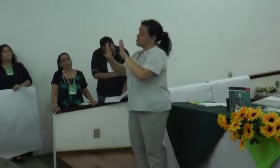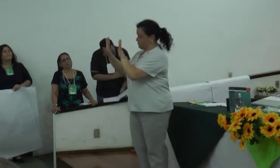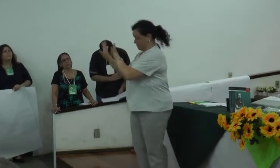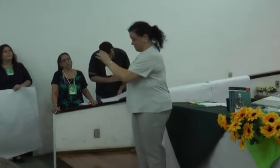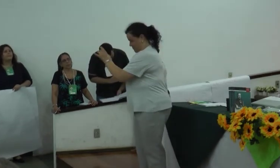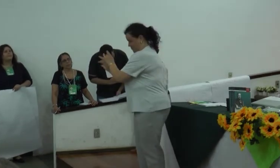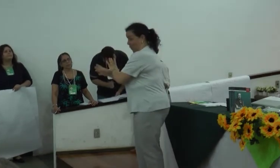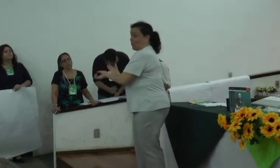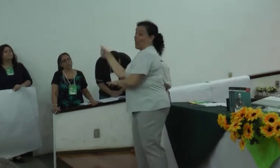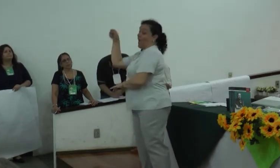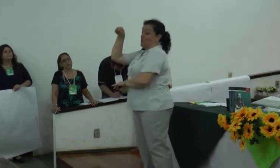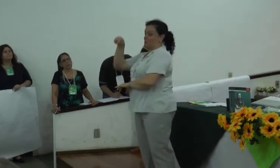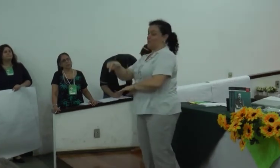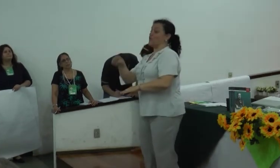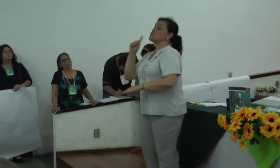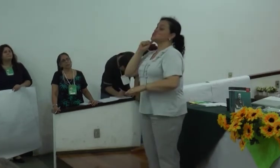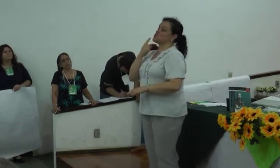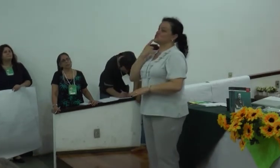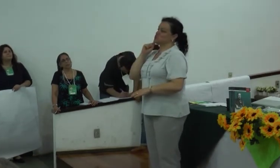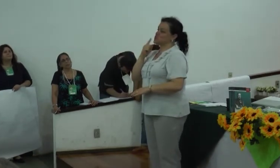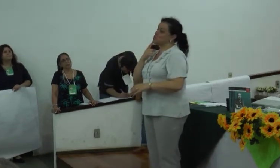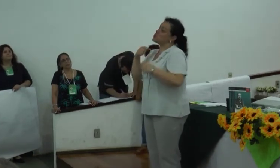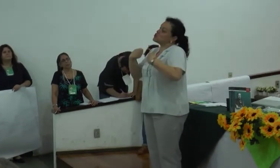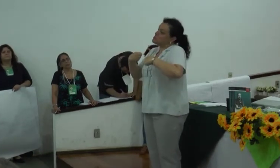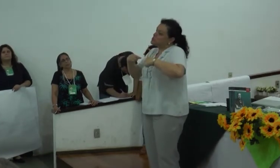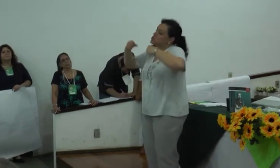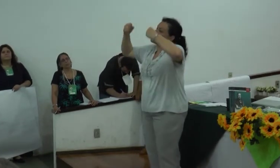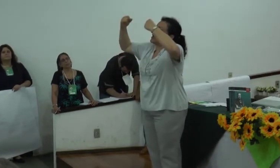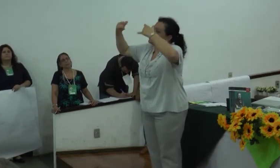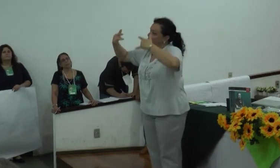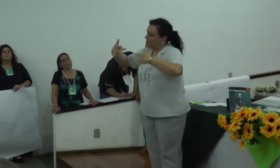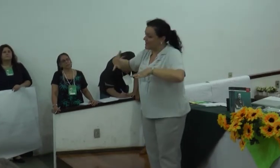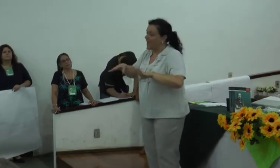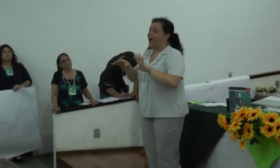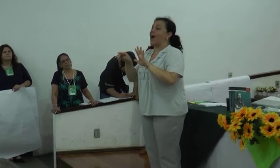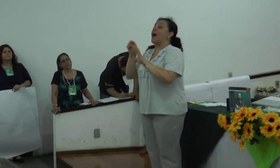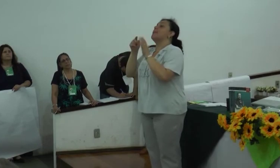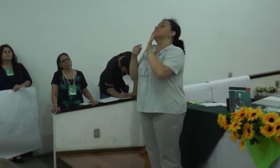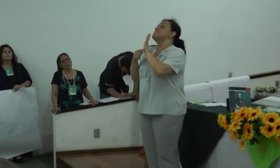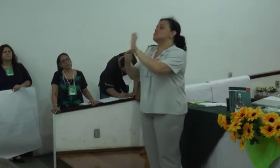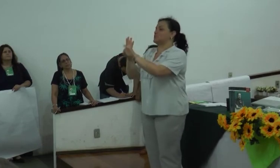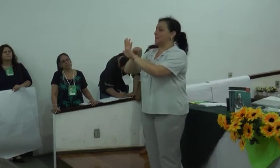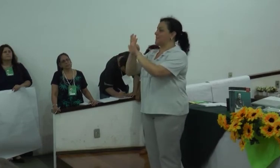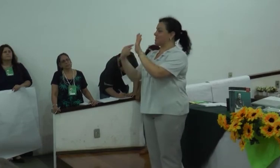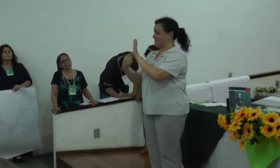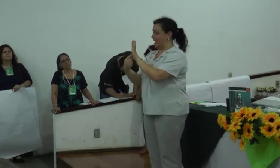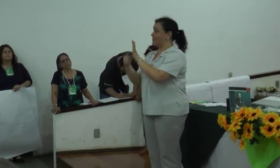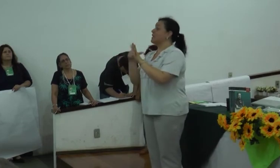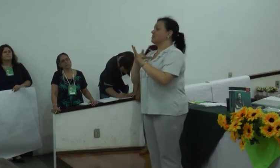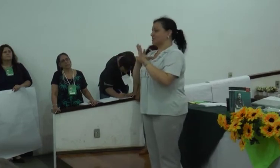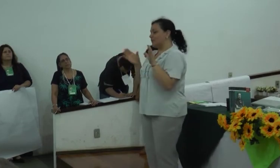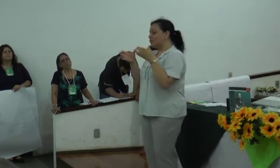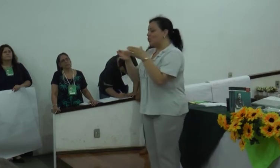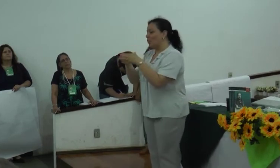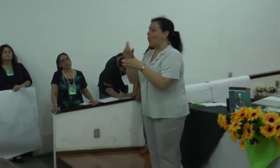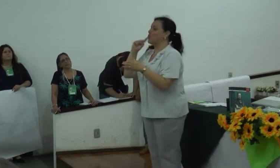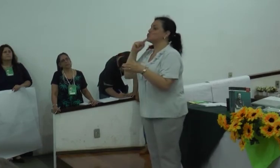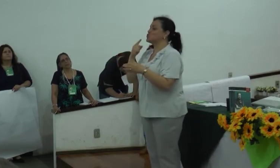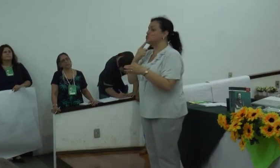deles, ok? O grupo de surdos precisou de explicação, mostrar